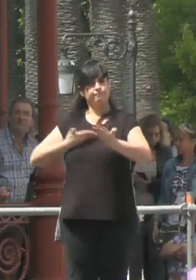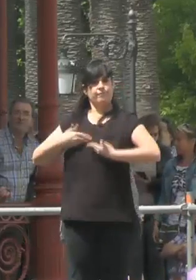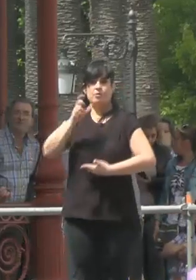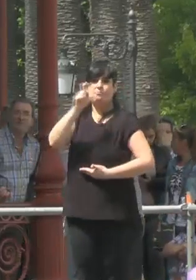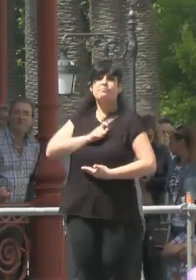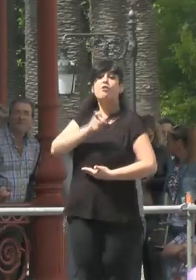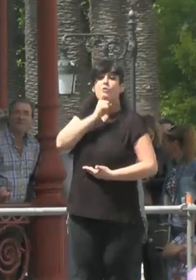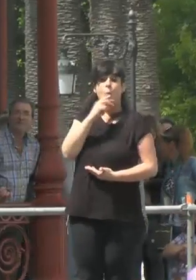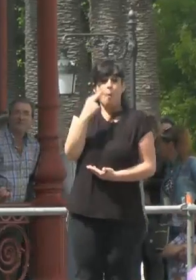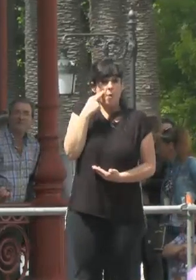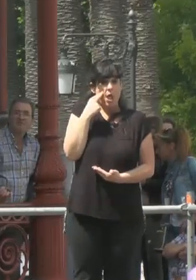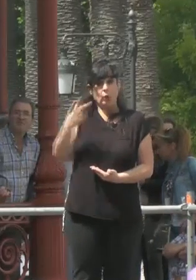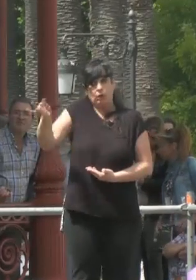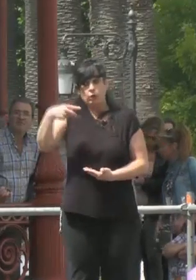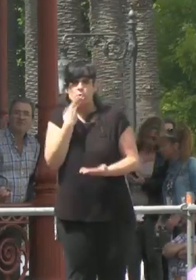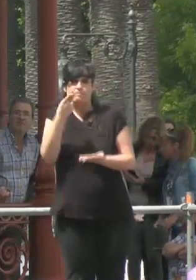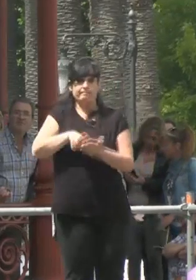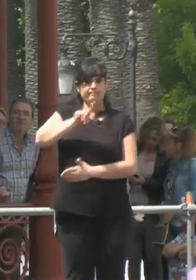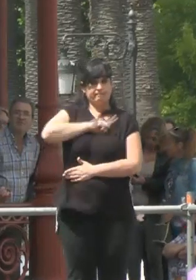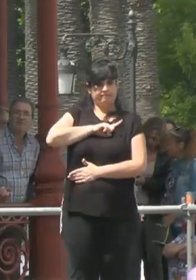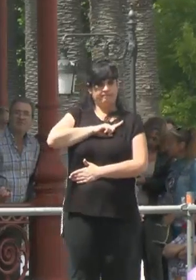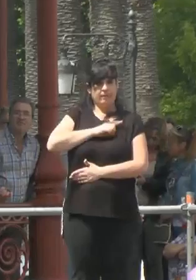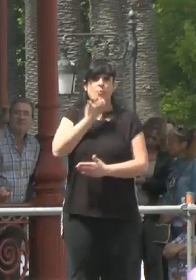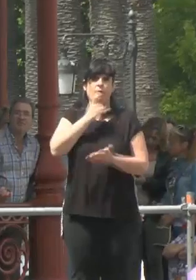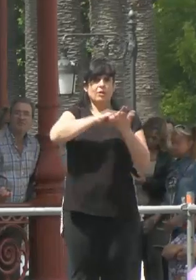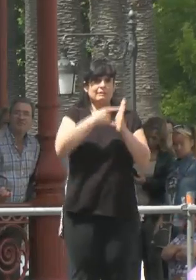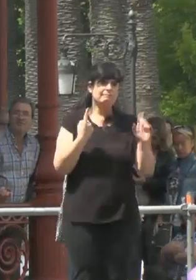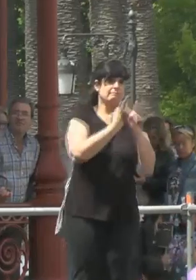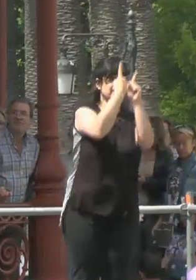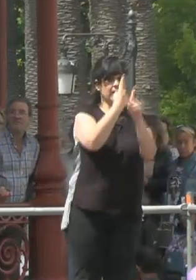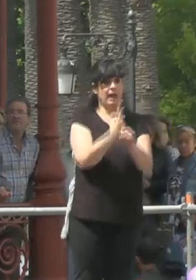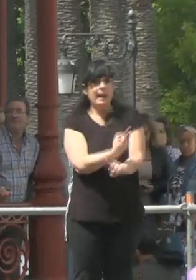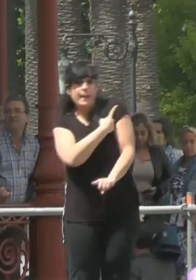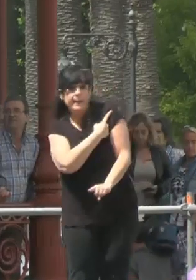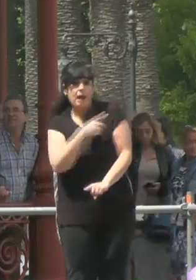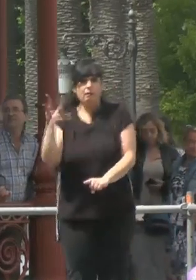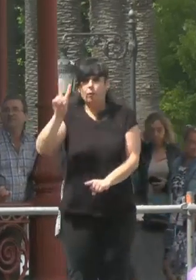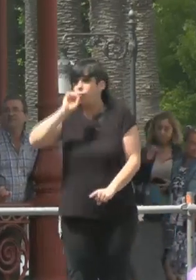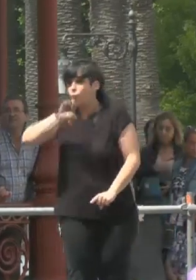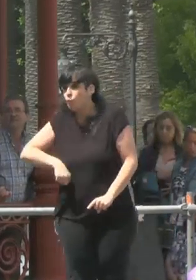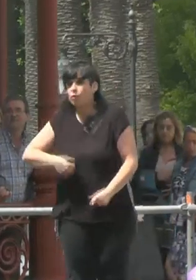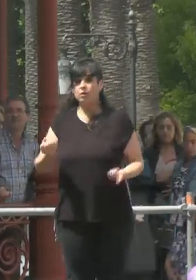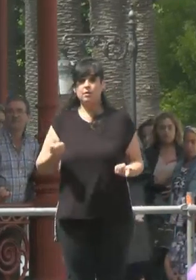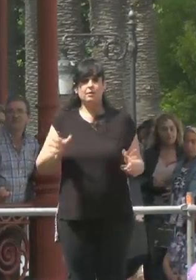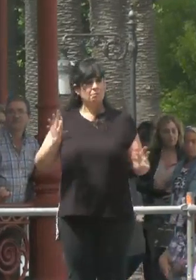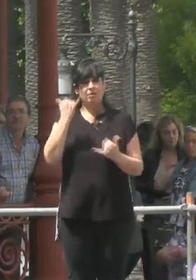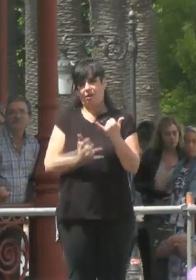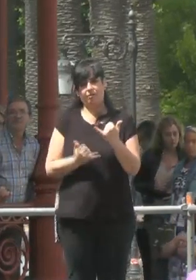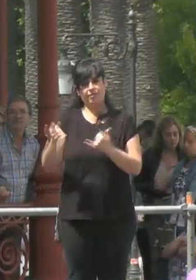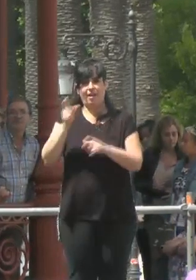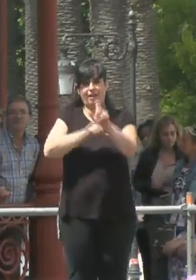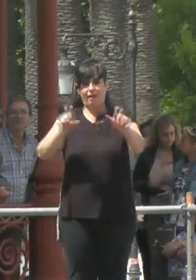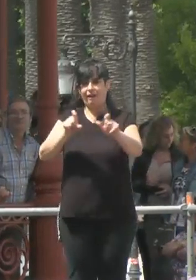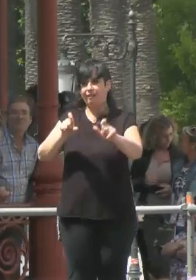medo. Colócannos etiquetas, antisistemas, radicais, chavistas, pero xa non lles cola